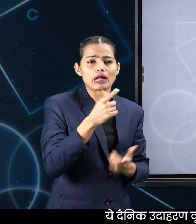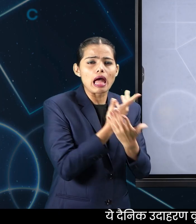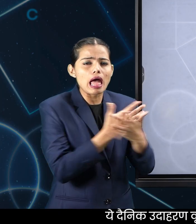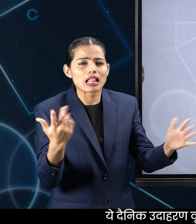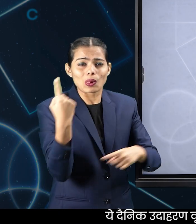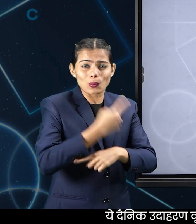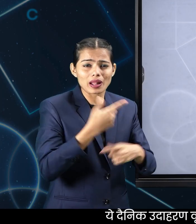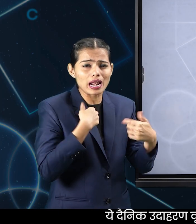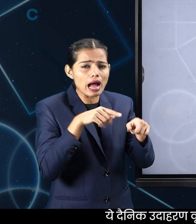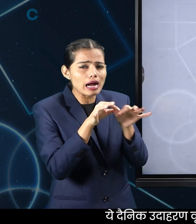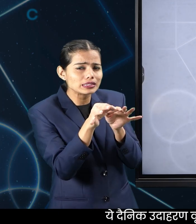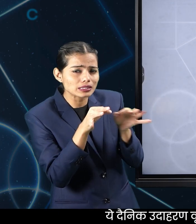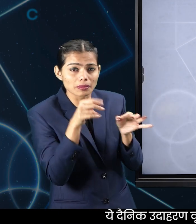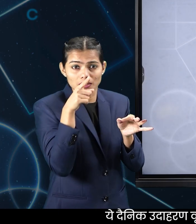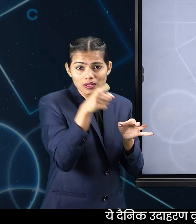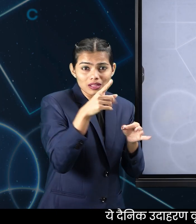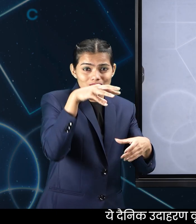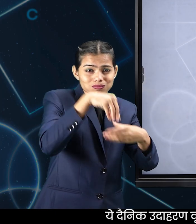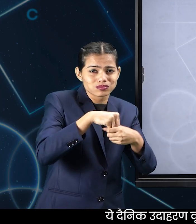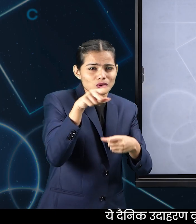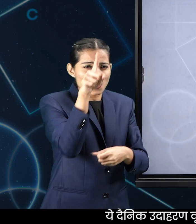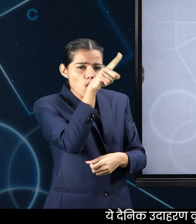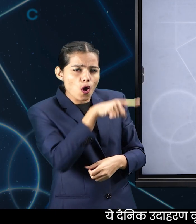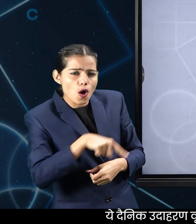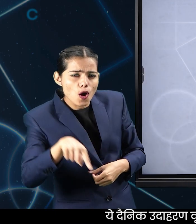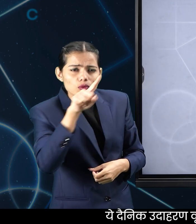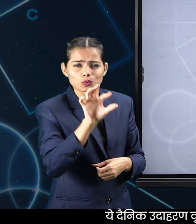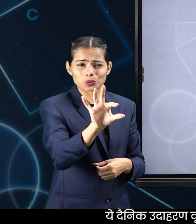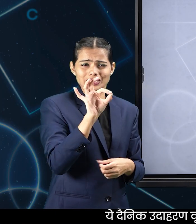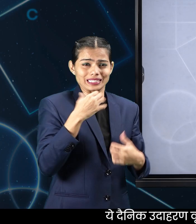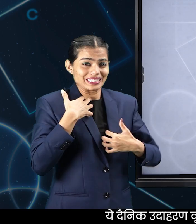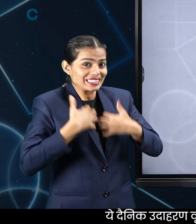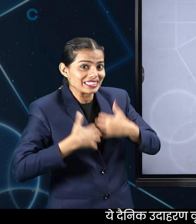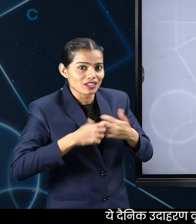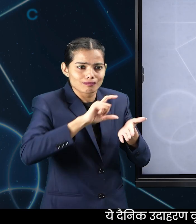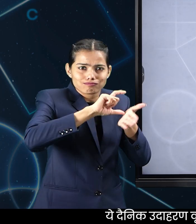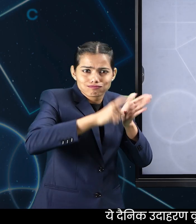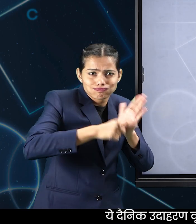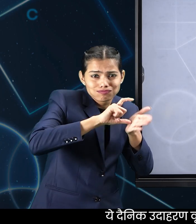ये दैनिक उदाहरण वृत्तों के उदाहरण है जो आकर्षक ज्यामिति आकार है।